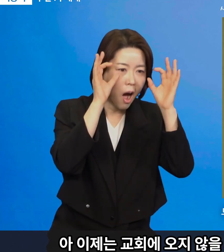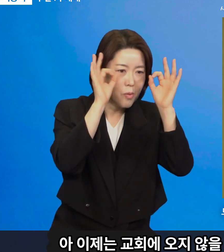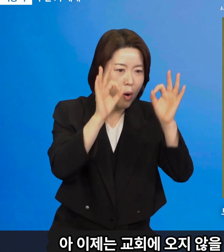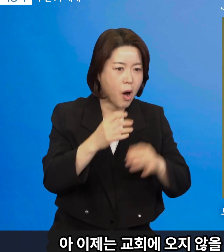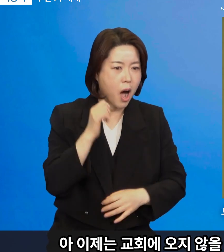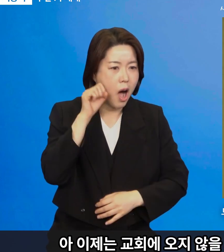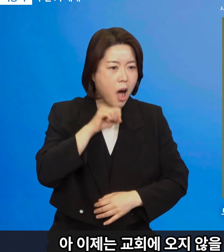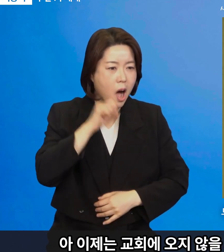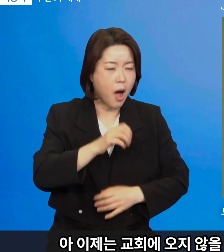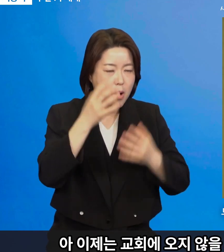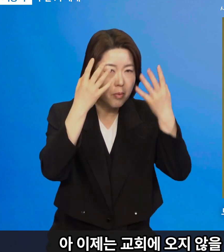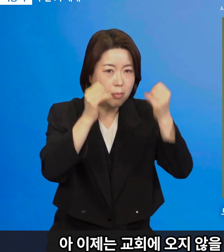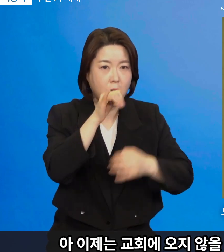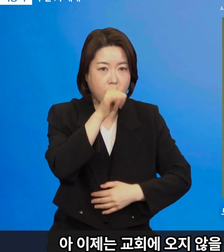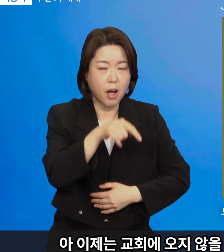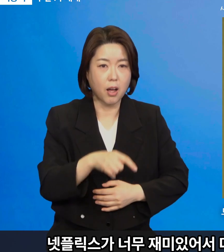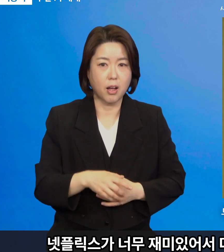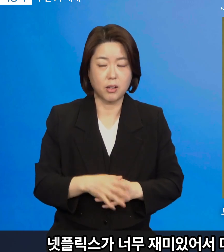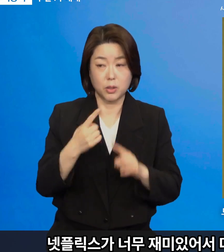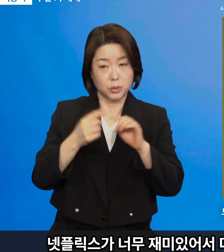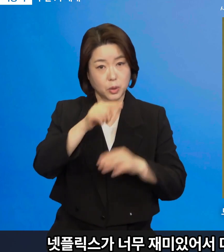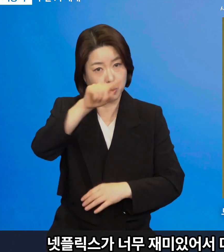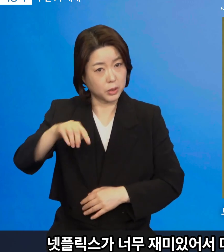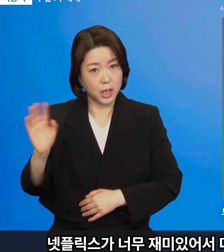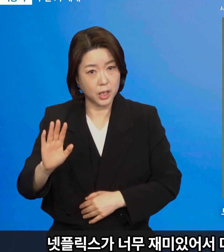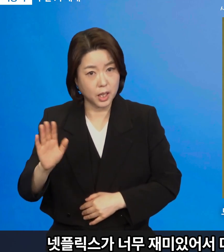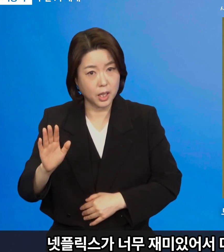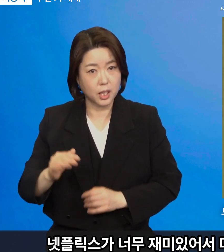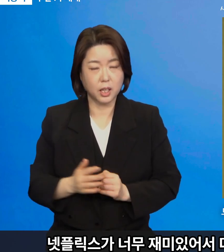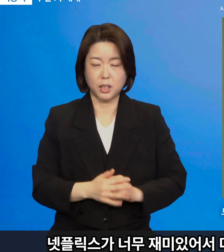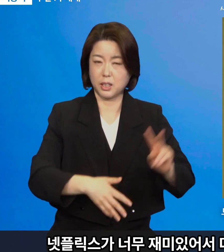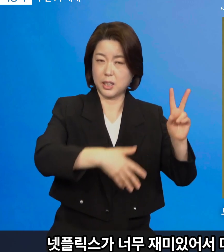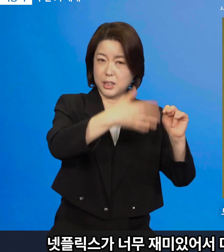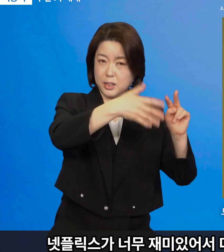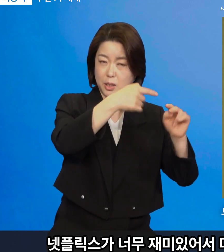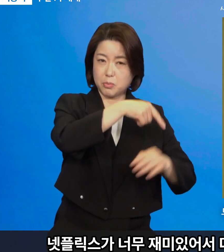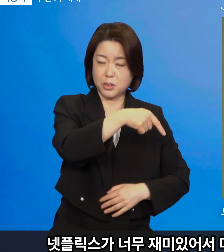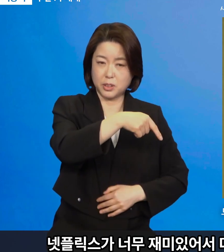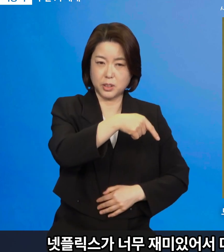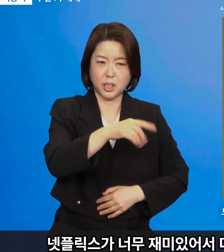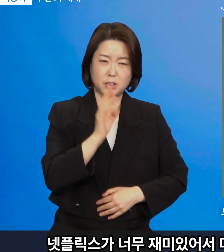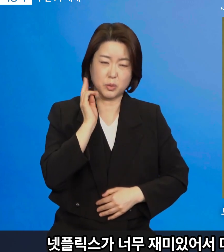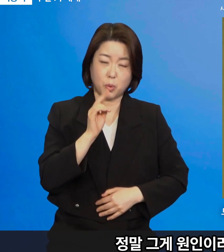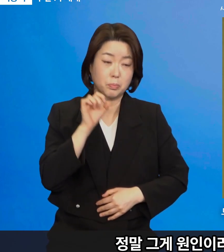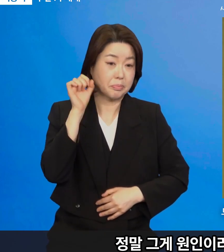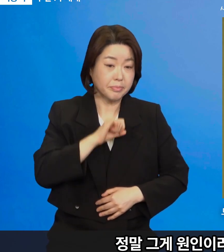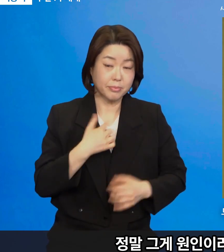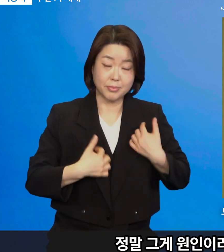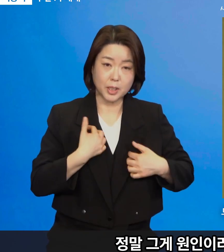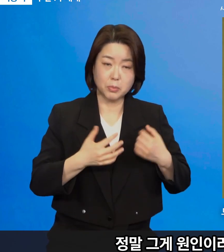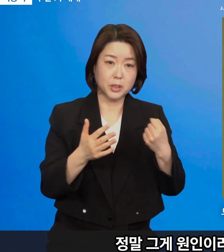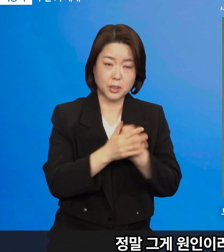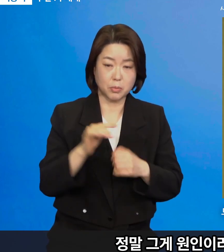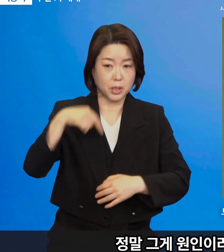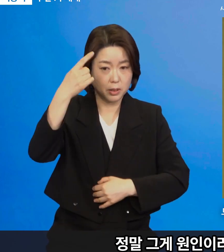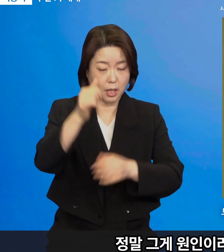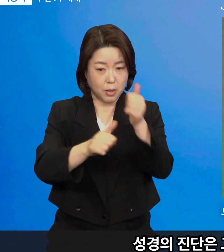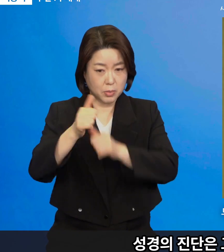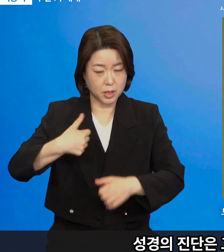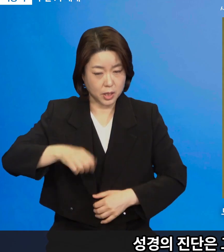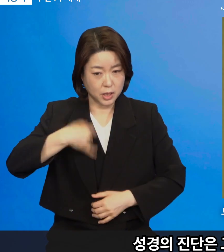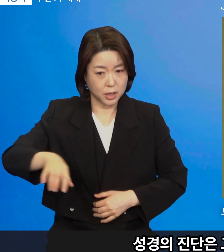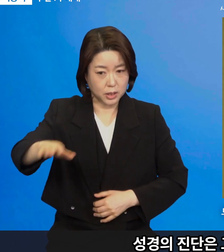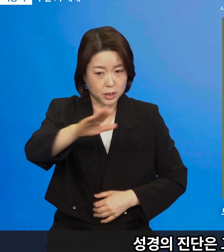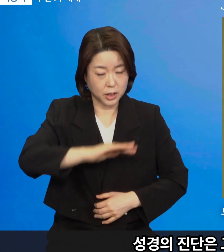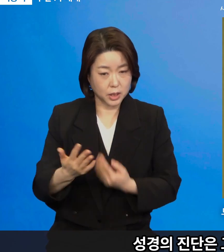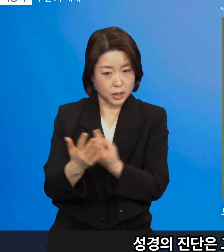않을 거야. 여러분 정말 그럴까요? 넷플릭스가 너무 재미있어서 다음 세대가 교회를 떠난다고요? 정말 그게 원인이라고 생각하십니까?